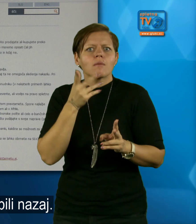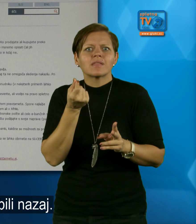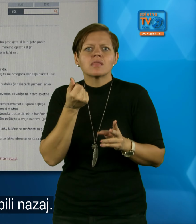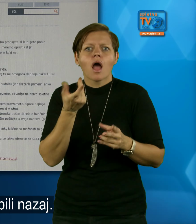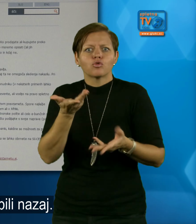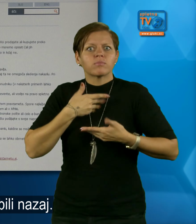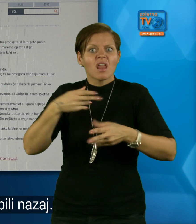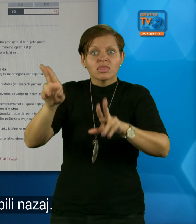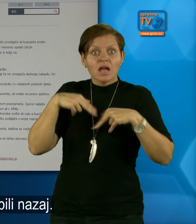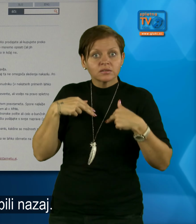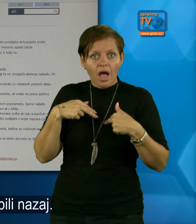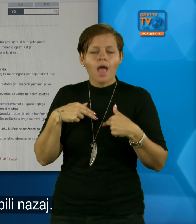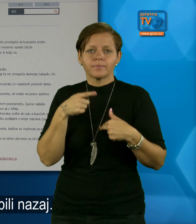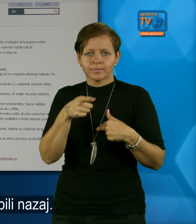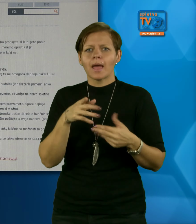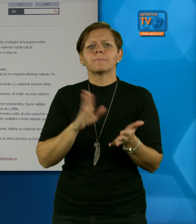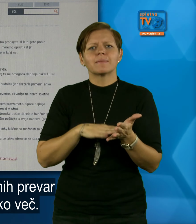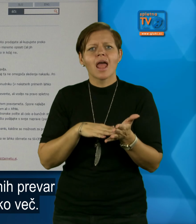denar dobili nazaj.